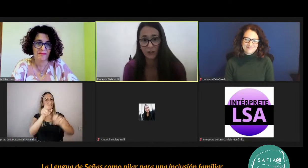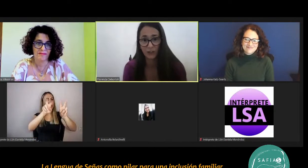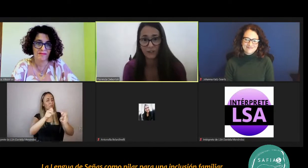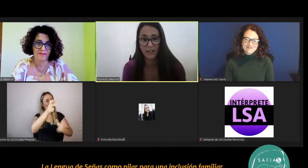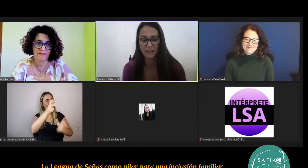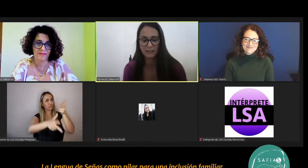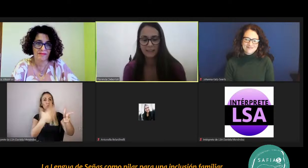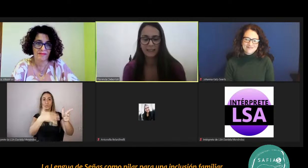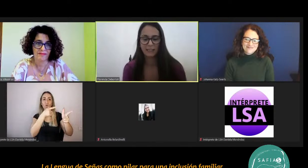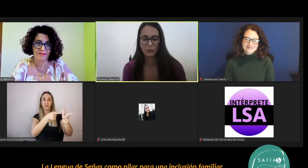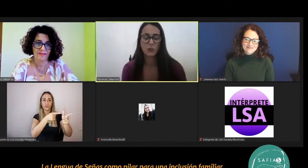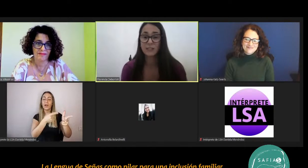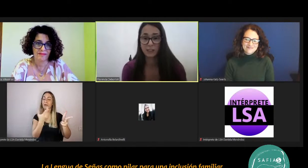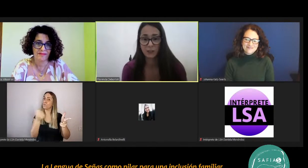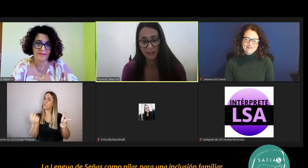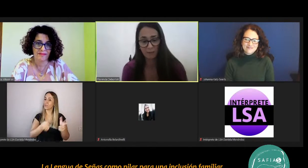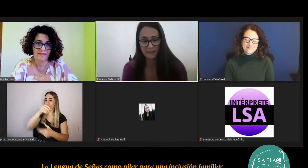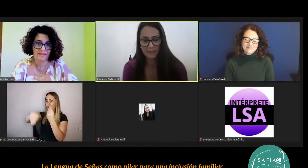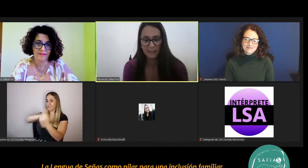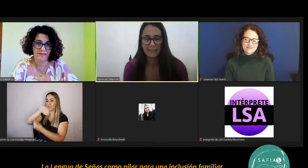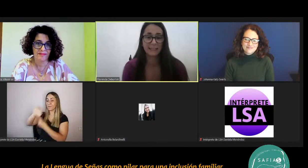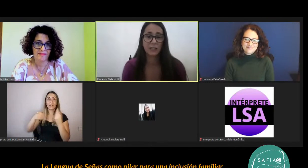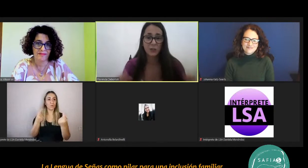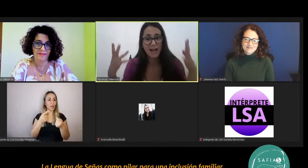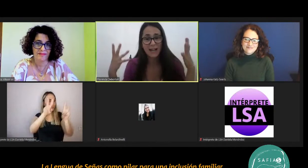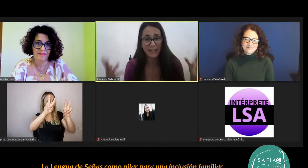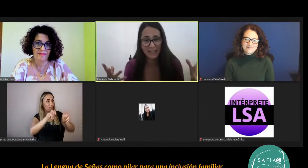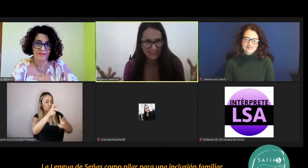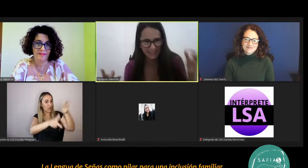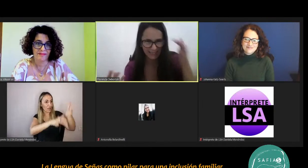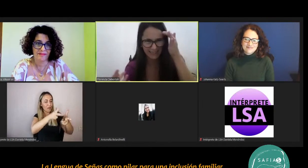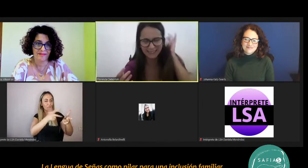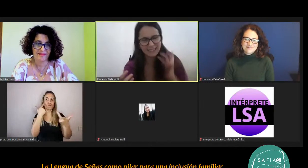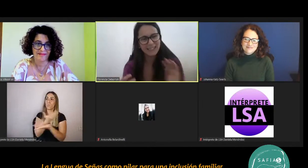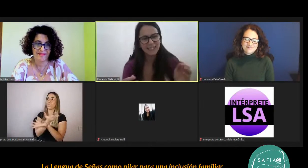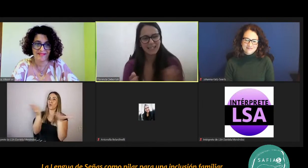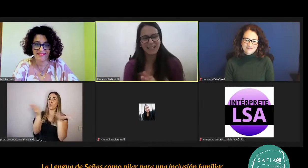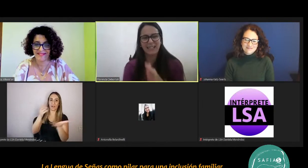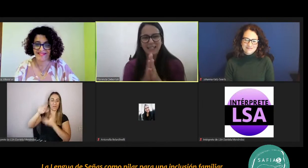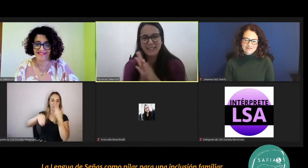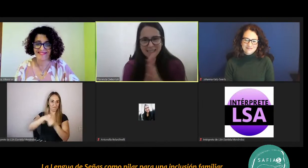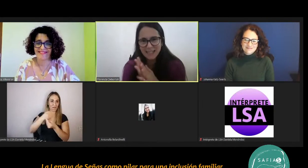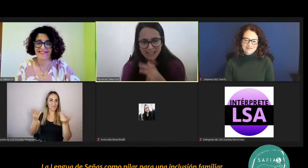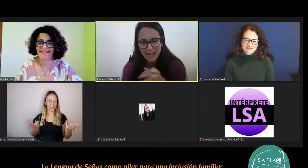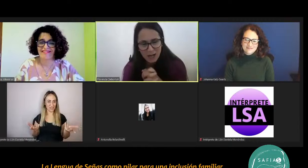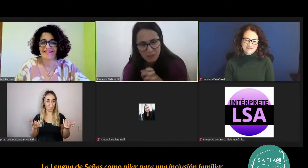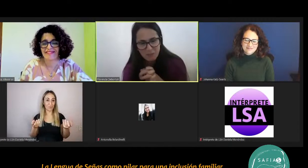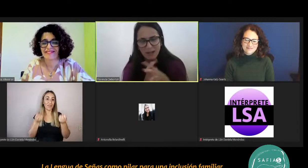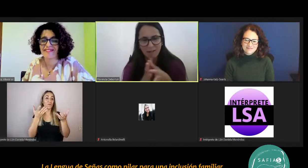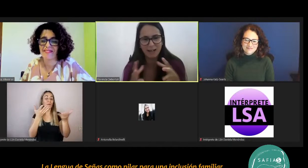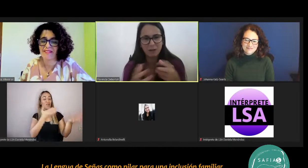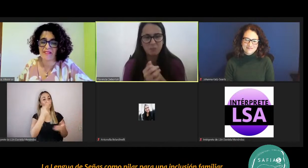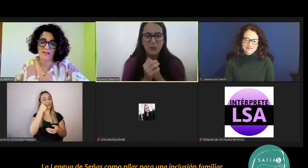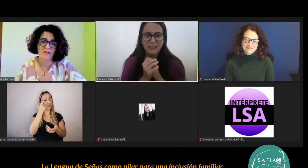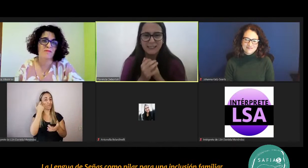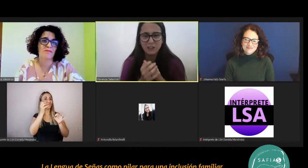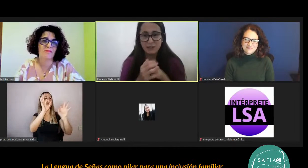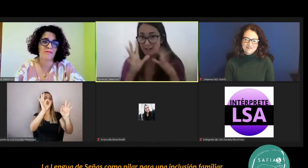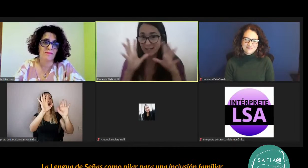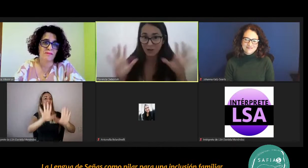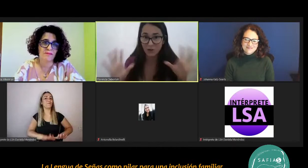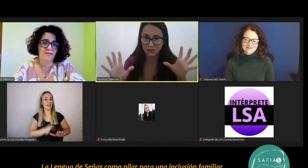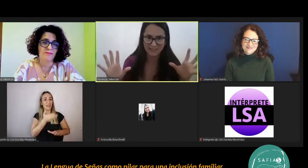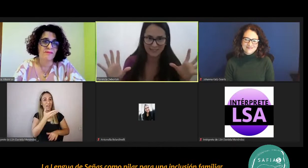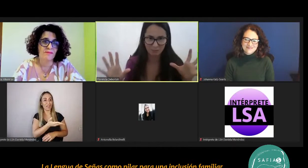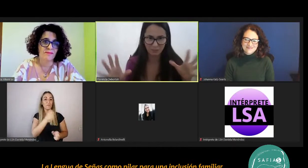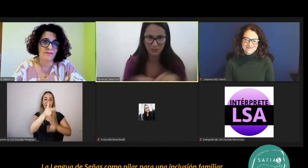visibilizar y conocer todos estos temas. Así que Joana, lista ya para hablar un poquito de